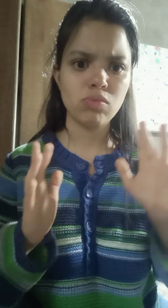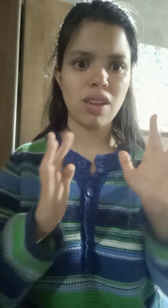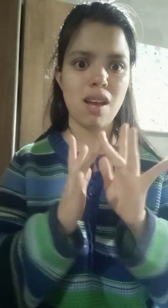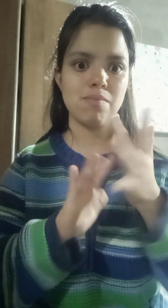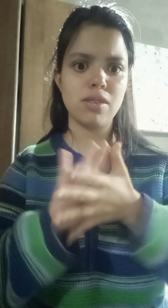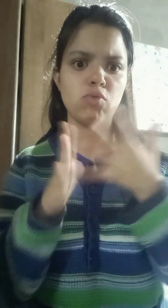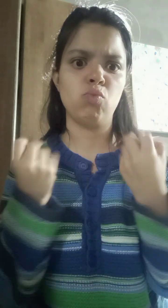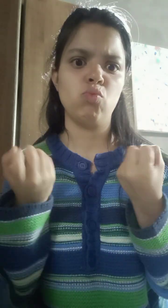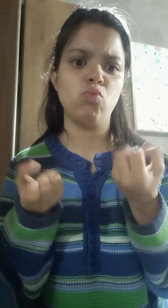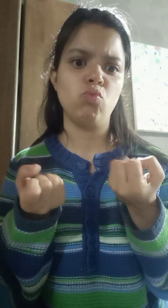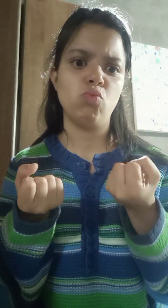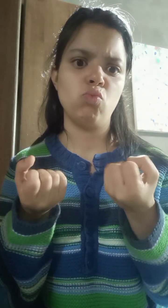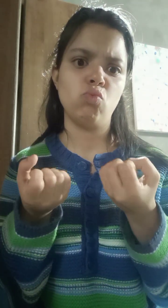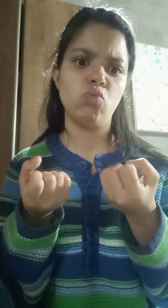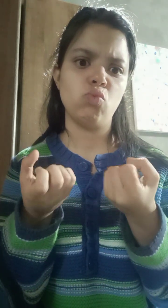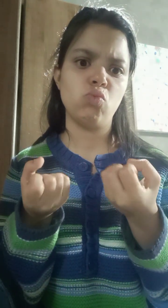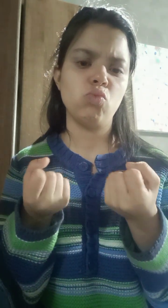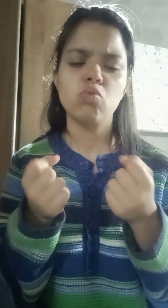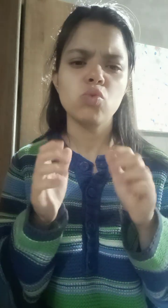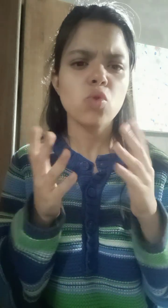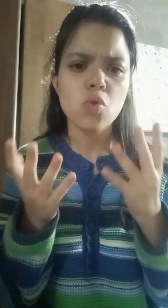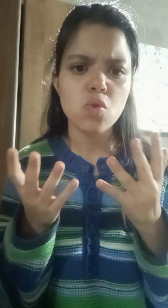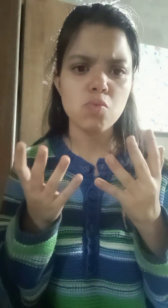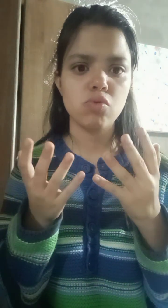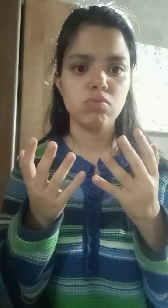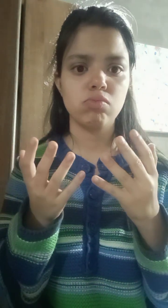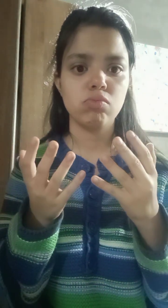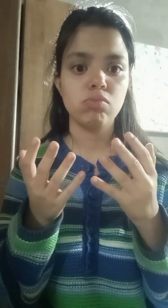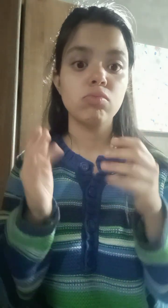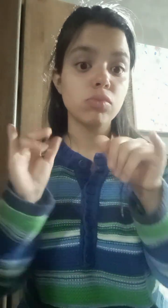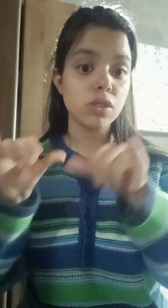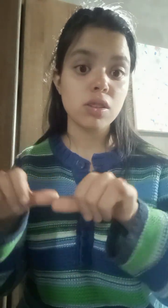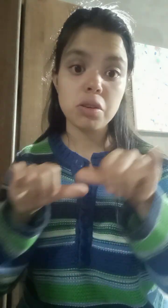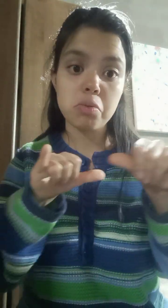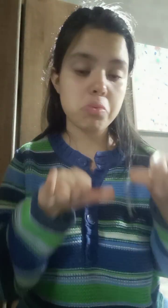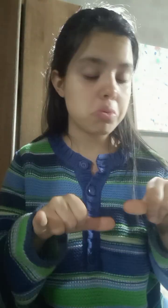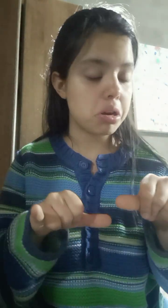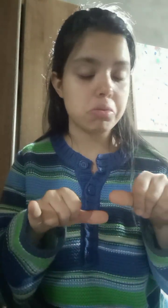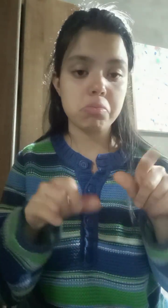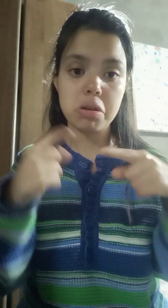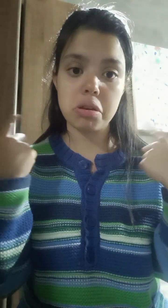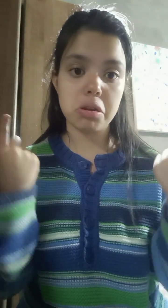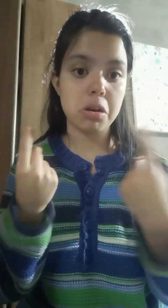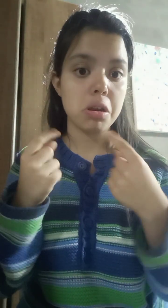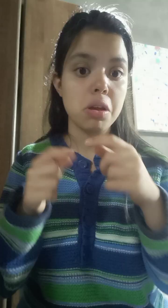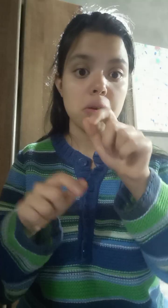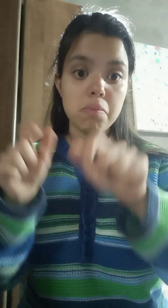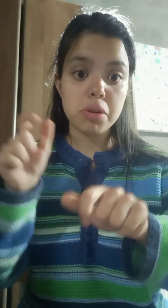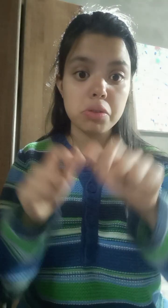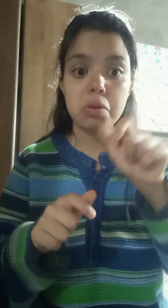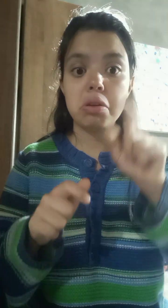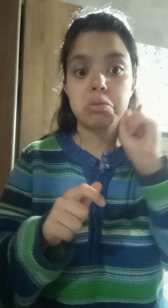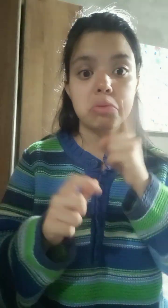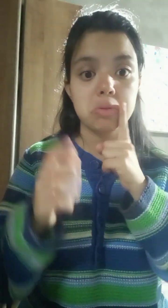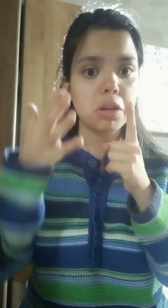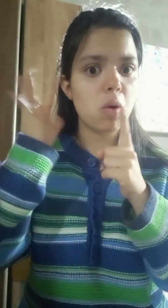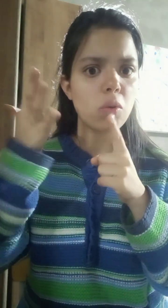señas, son percibidos en principio igual en el cerebro por las